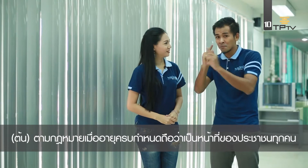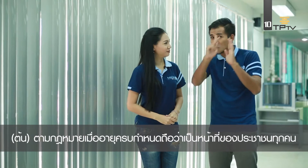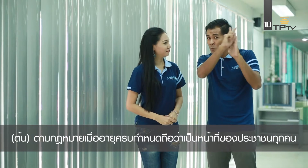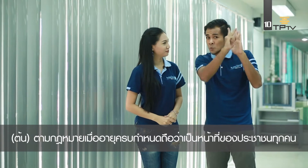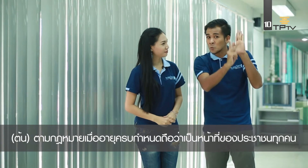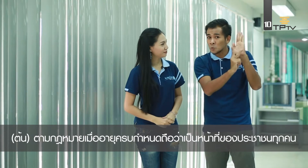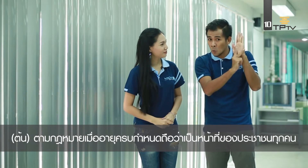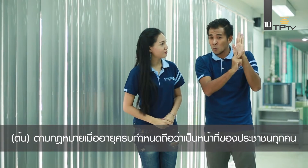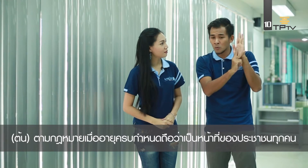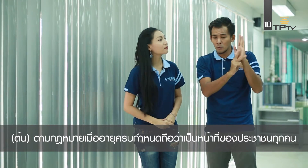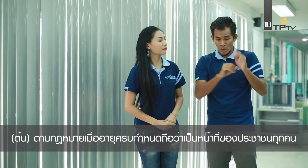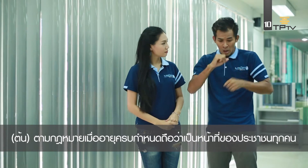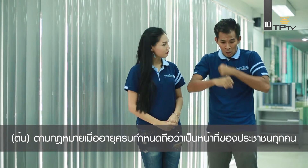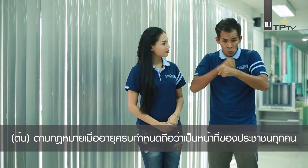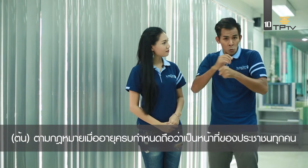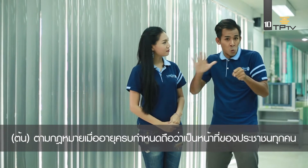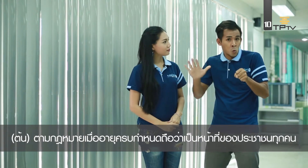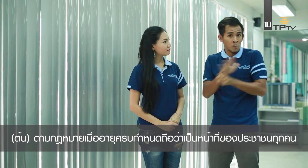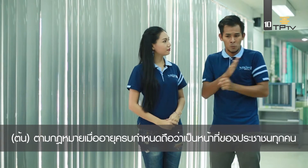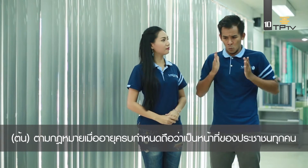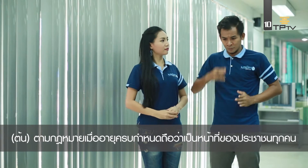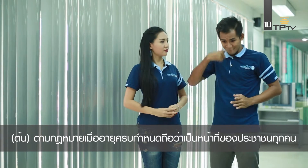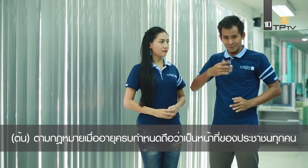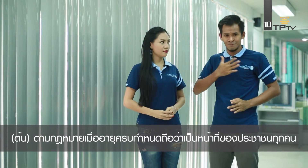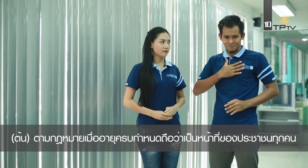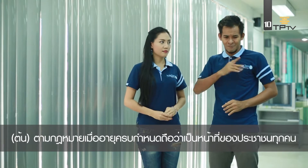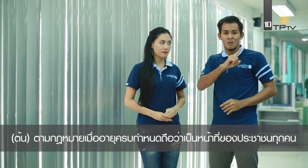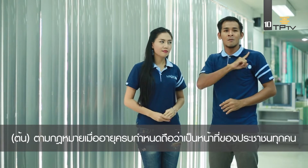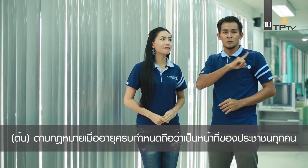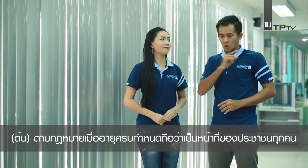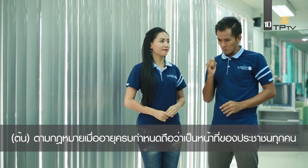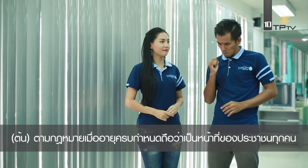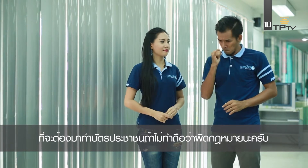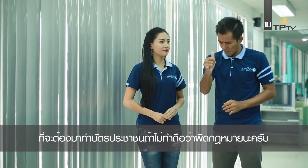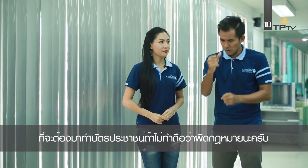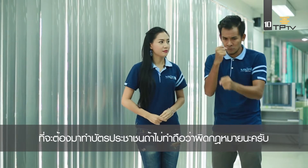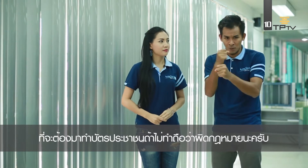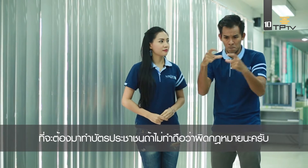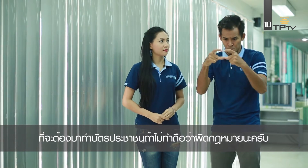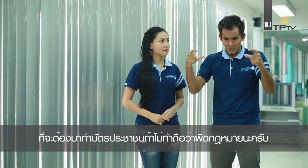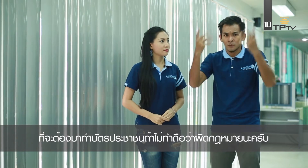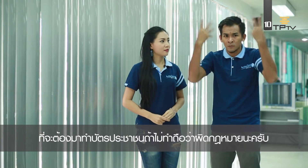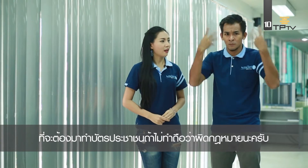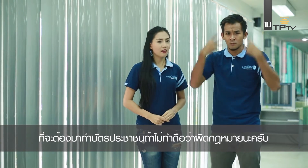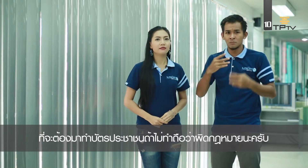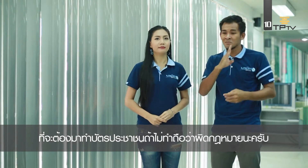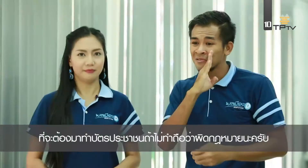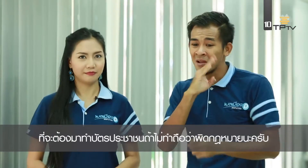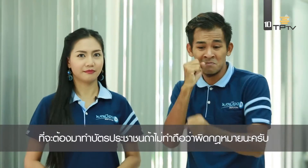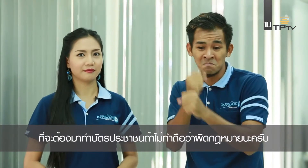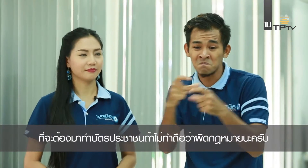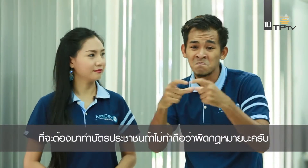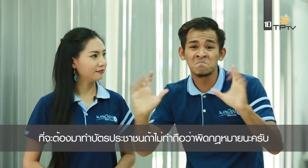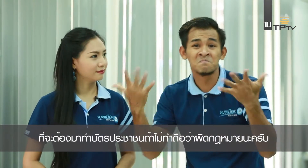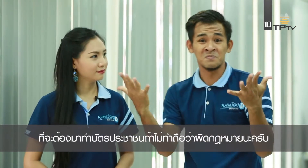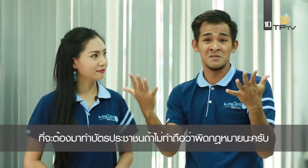ตามกฎหมายเมื่ออายุครบกำหนดถือว่าเป็นหน้าที่ของประชาชนทุกคนที่จะต้องมาทำบัตรประชาชน